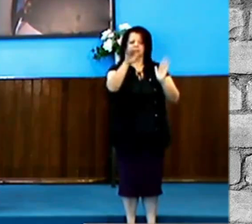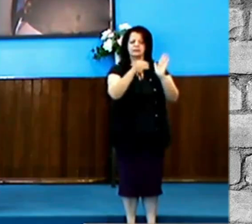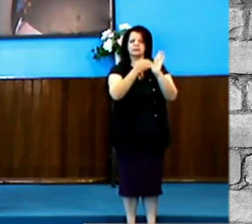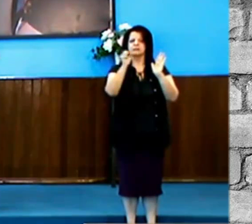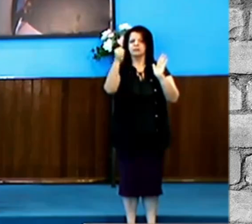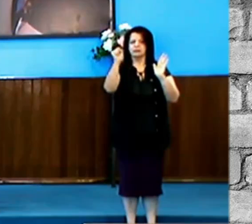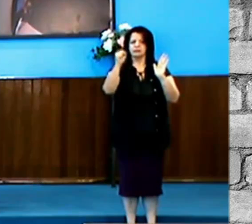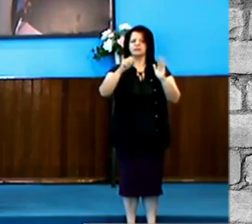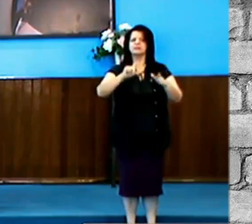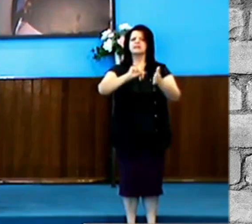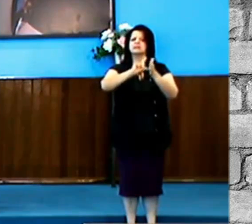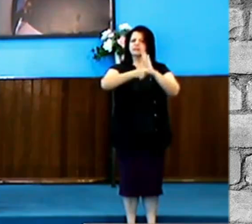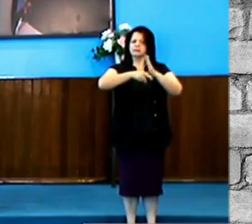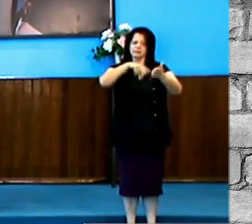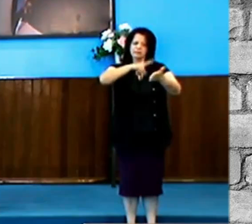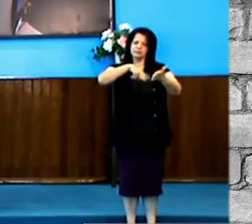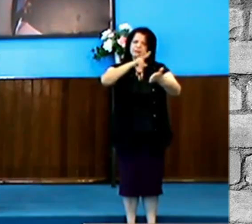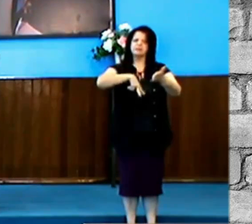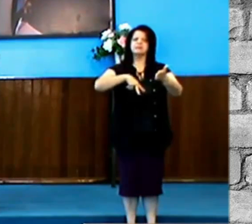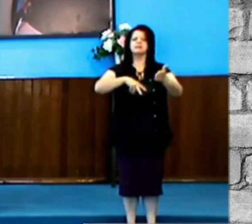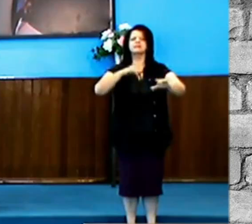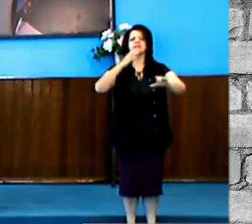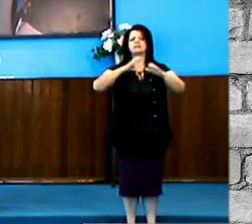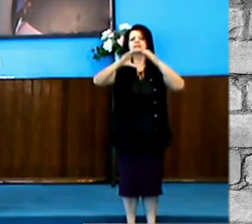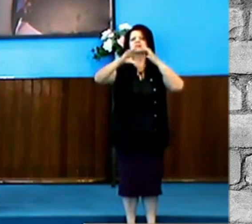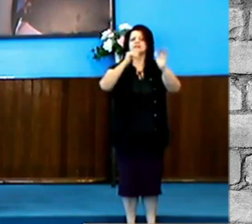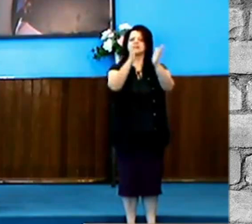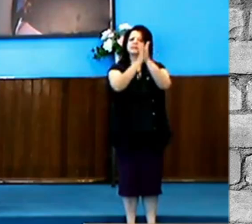E após a leitura nós vamos cantar o primeiro louvor ao Senhor nessa manhã.